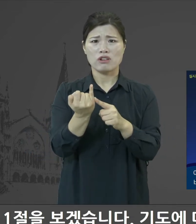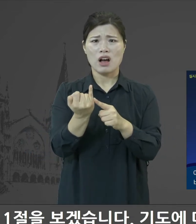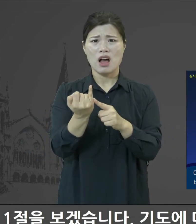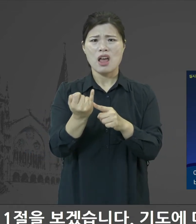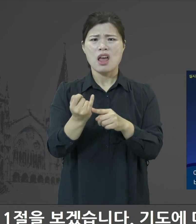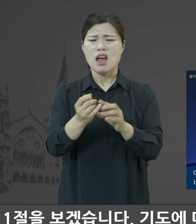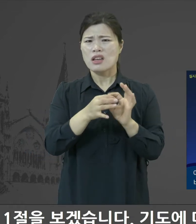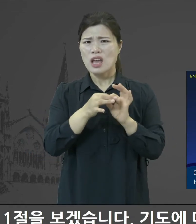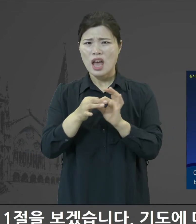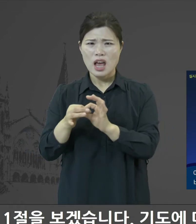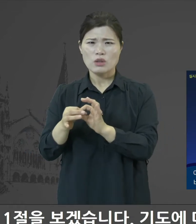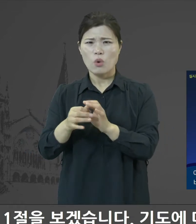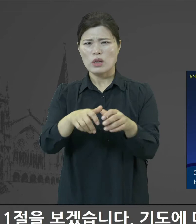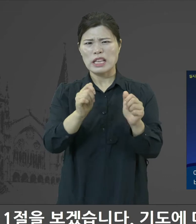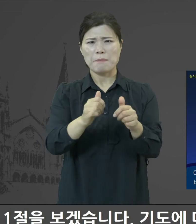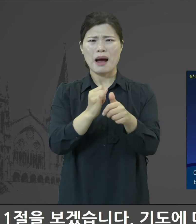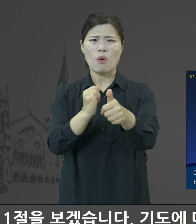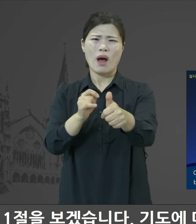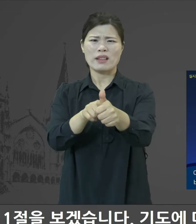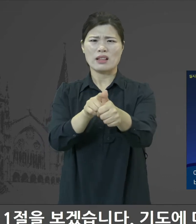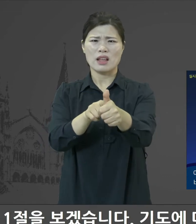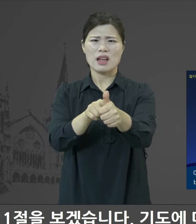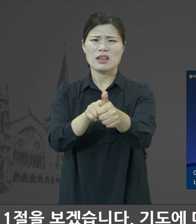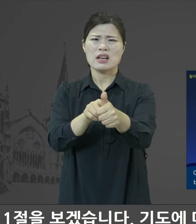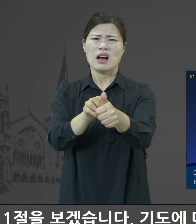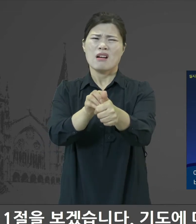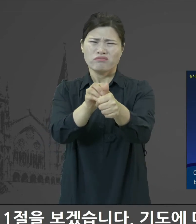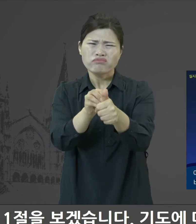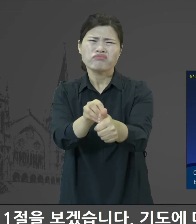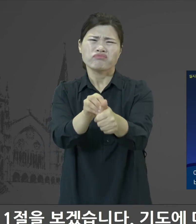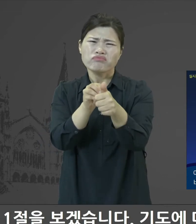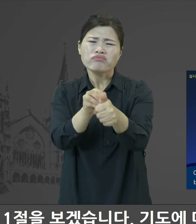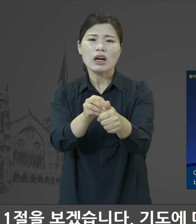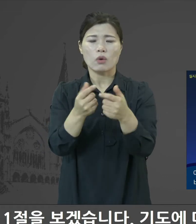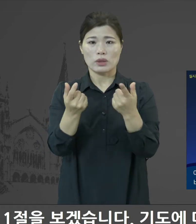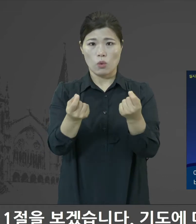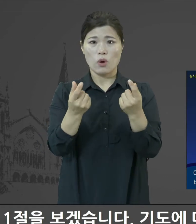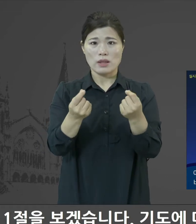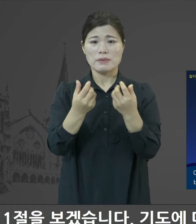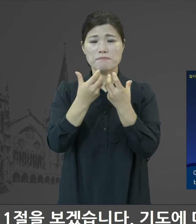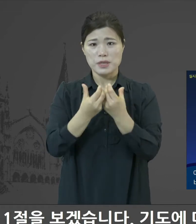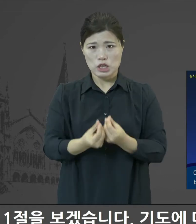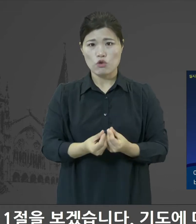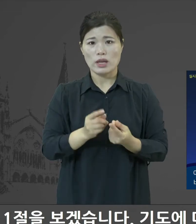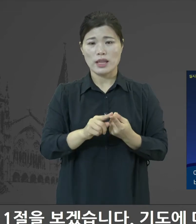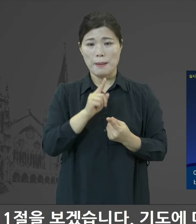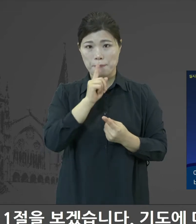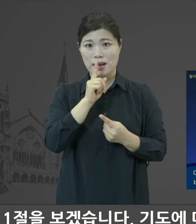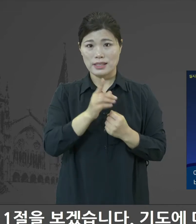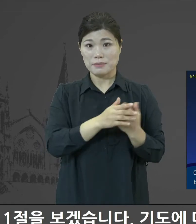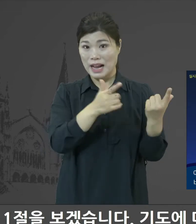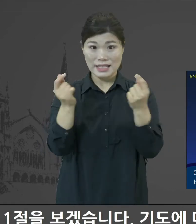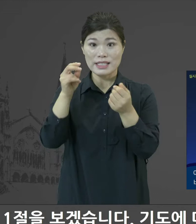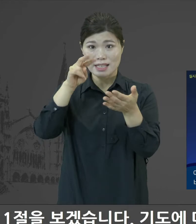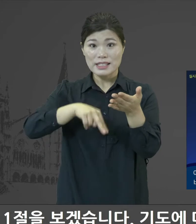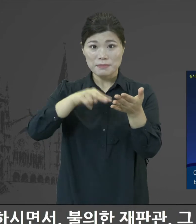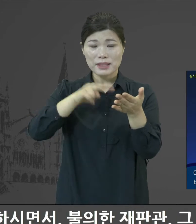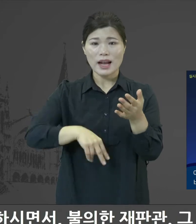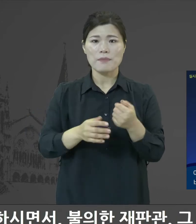그 비유를 이제 설명하시기 전에 그 비유의 시작으로 하신 말씀입니다. 같이 한번